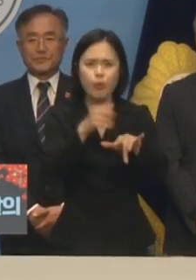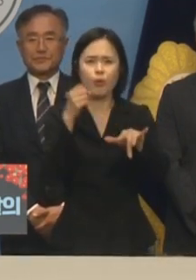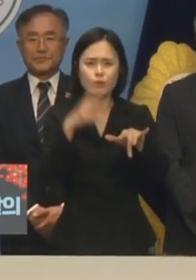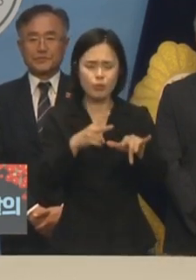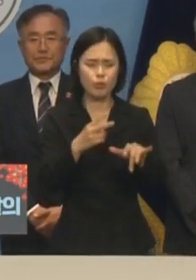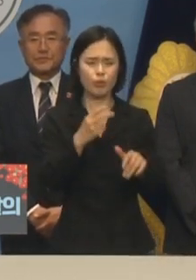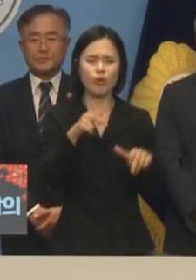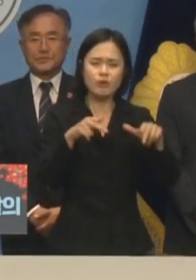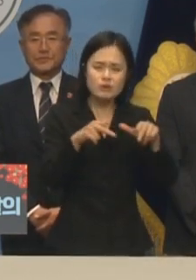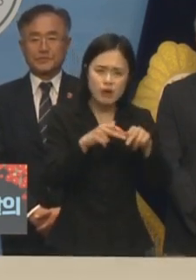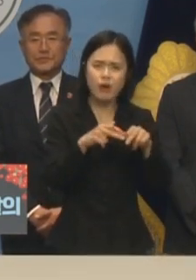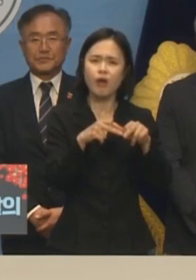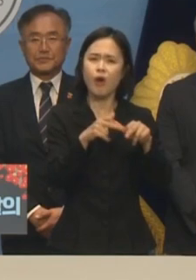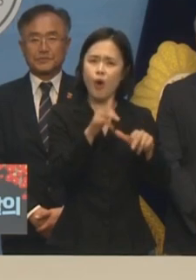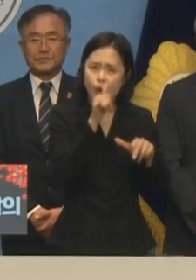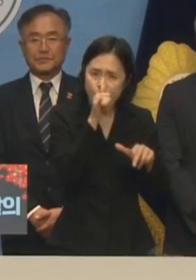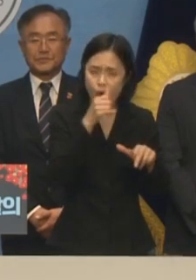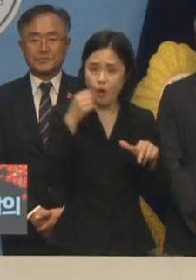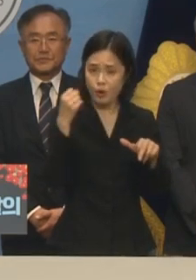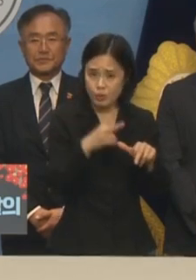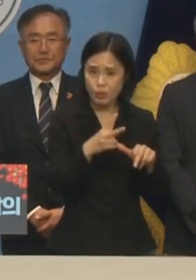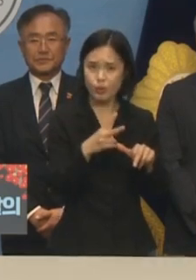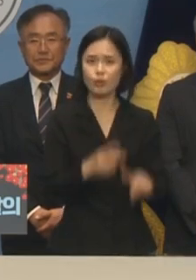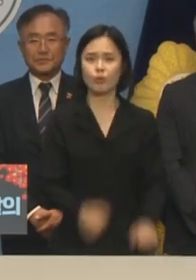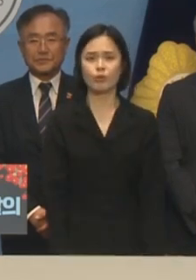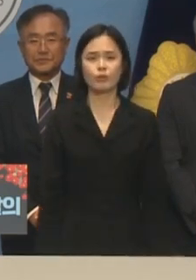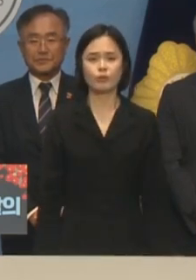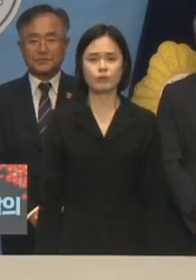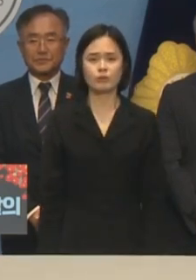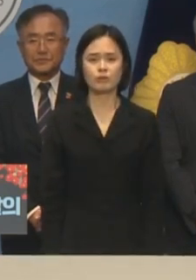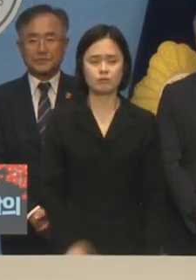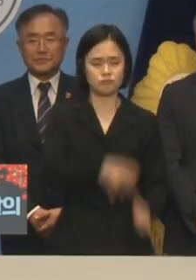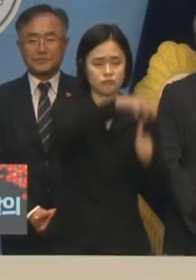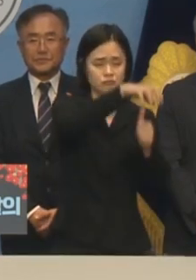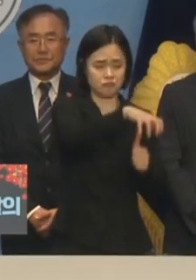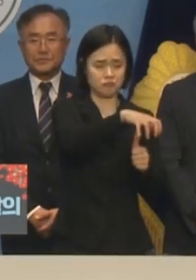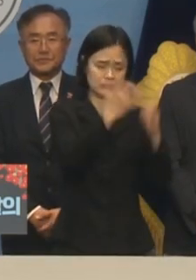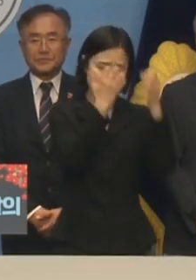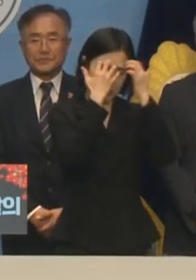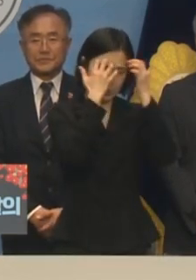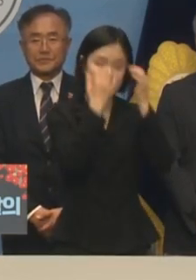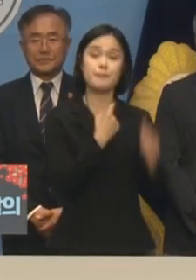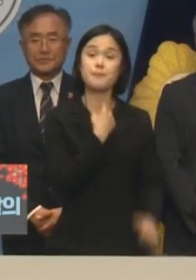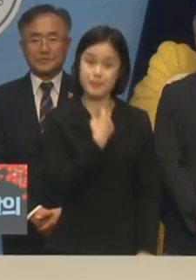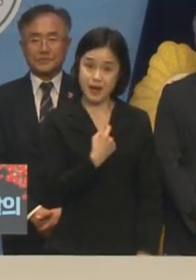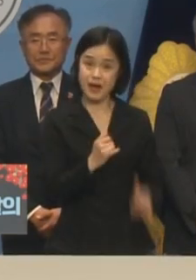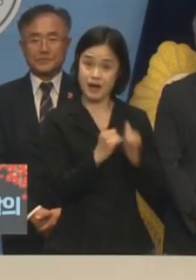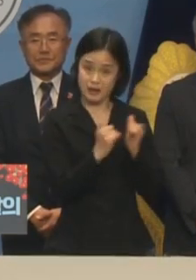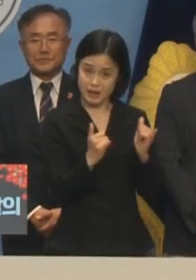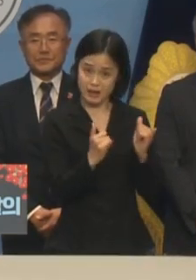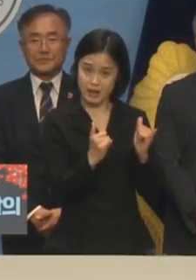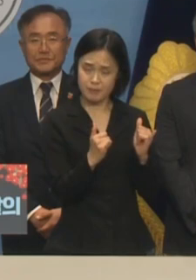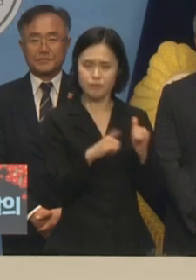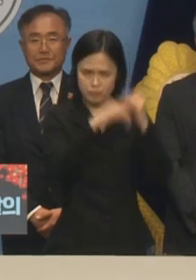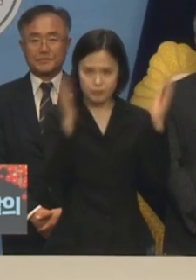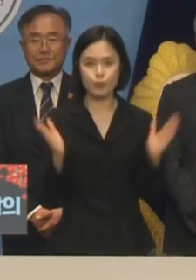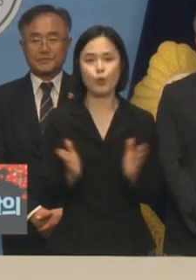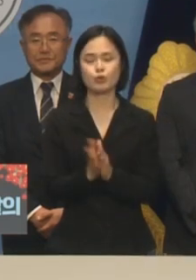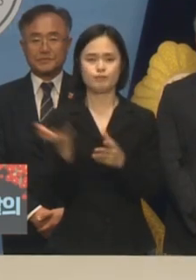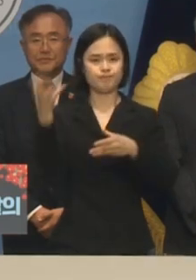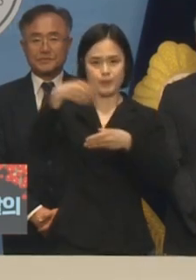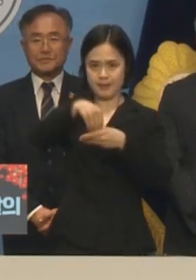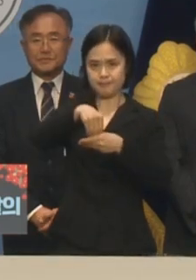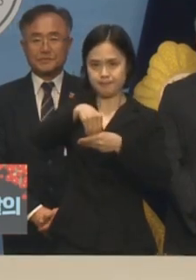또는 수영인뿐만 아니라 구금되어 고초를 겪거나 희생당한 분들까지 범위를